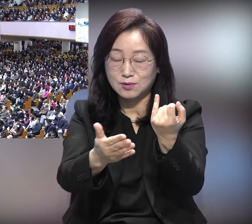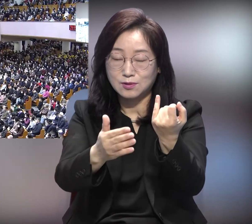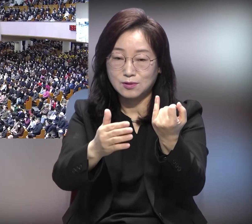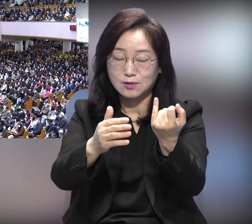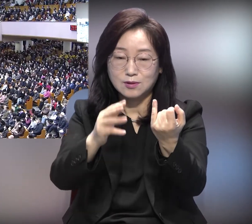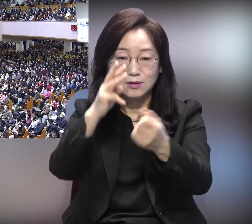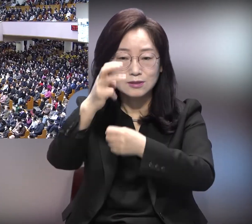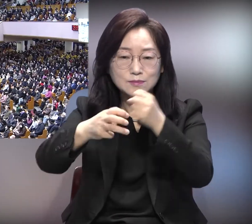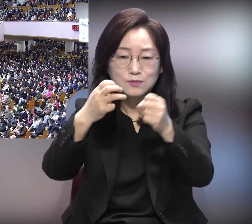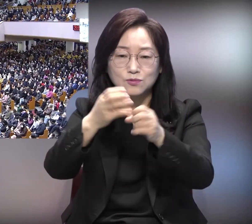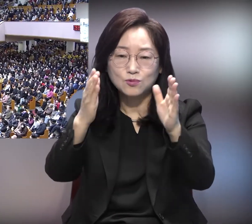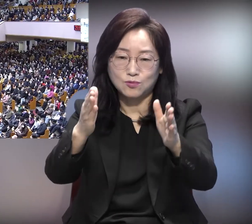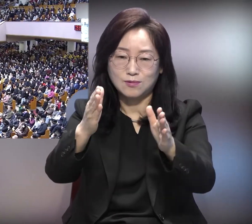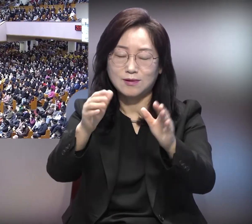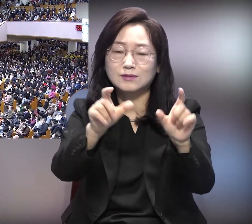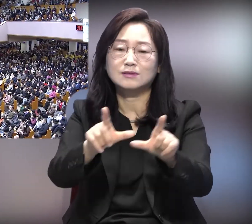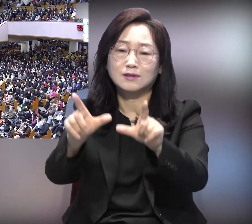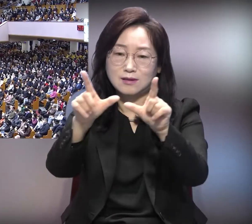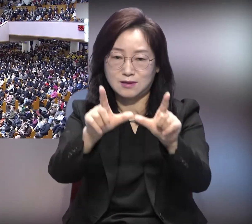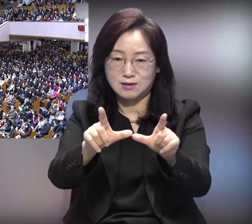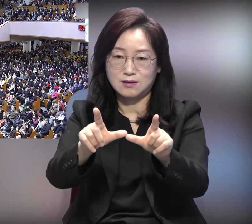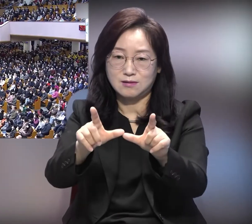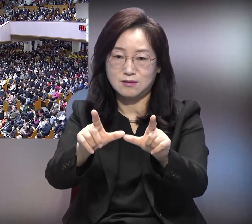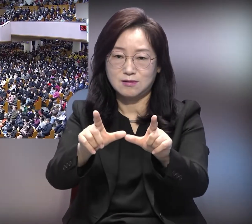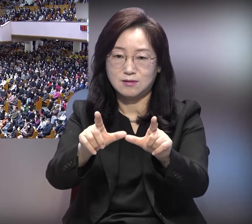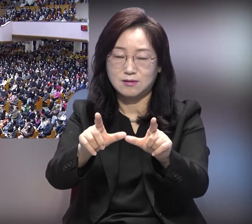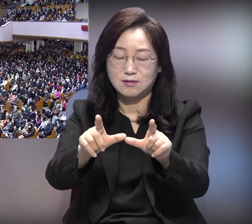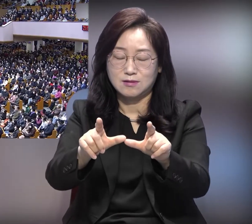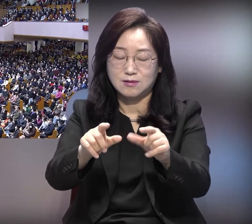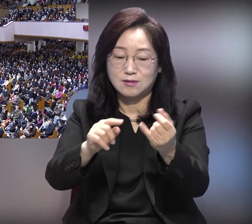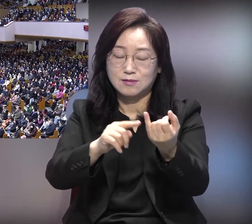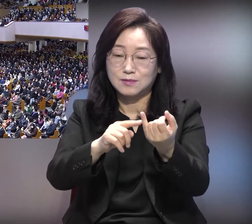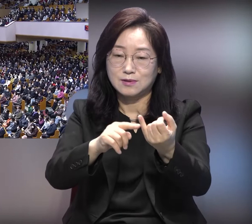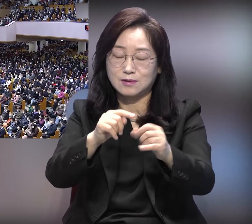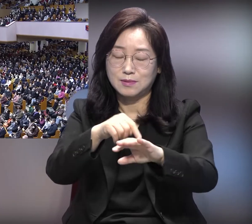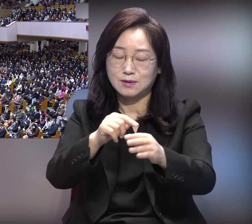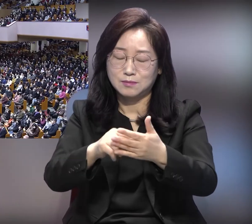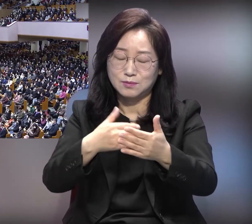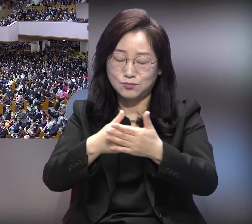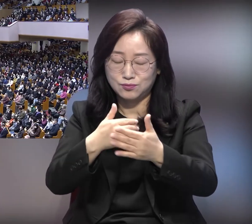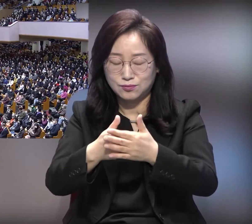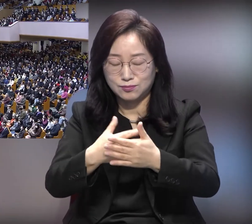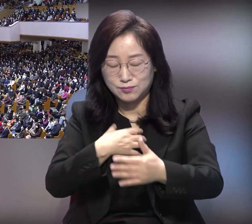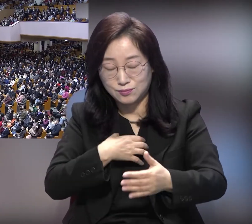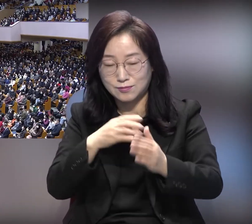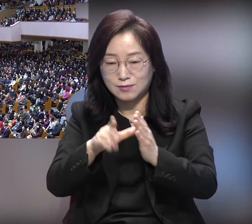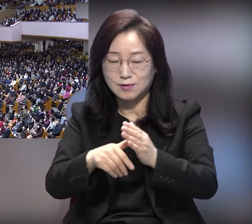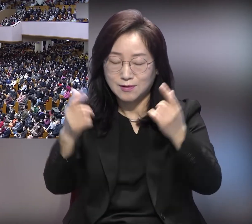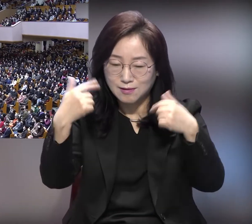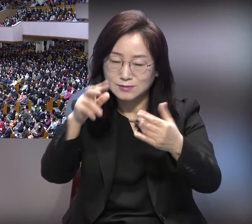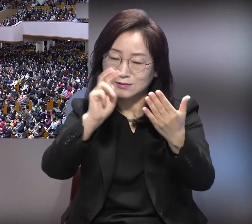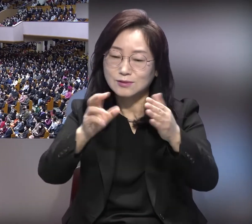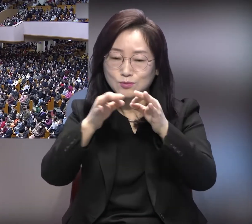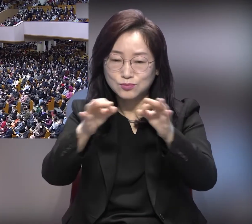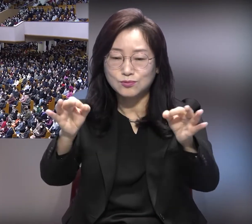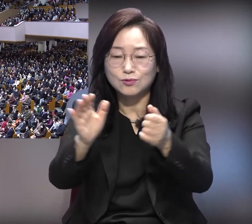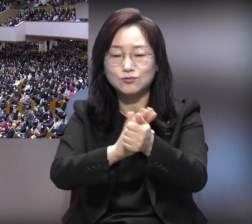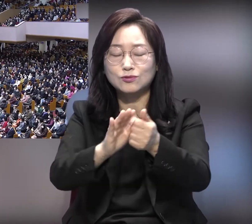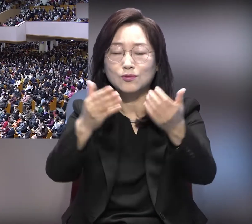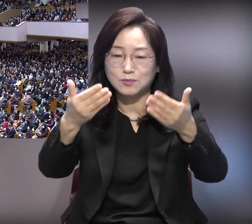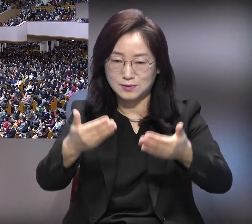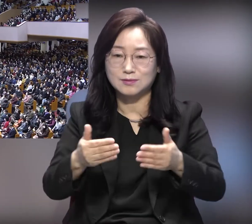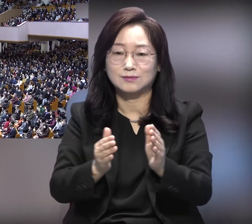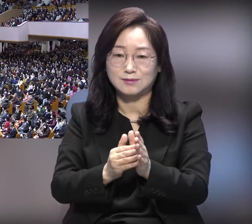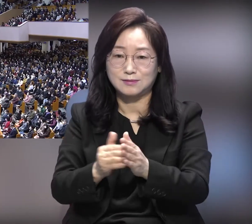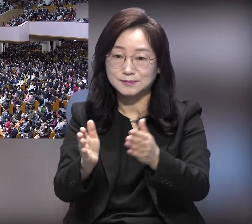살면서 평온을 마음의 불안함과 답답하고 괴로울 때마다 이 찬송을 부르면서 위로함을 받았습니다.